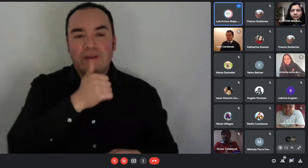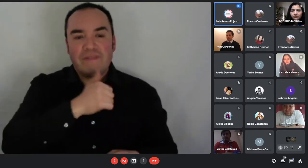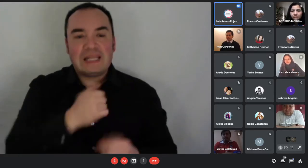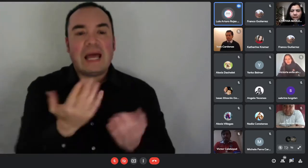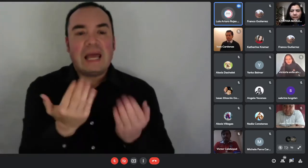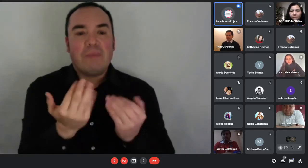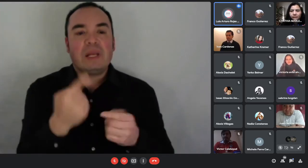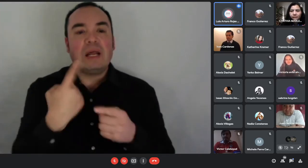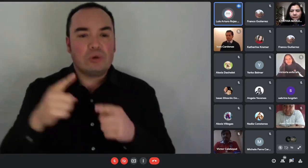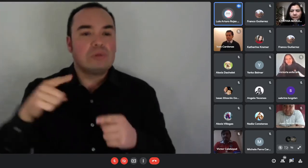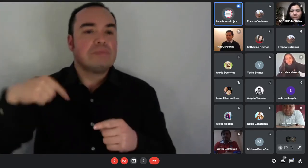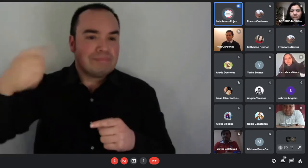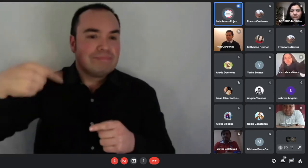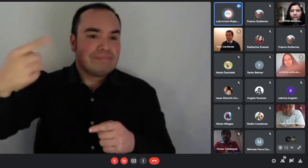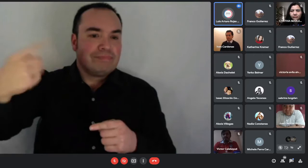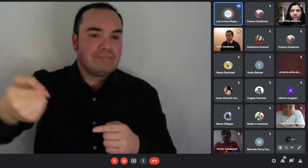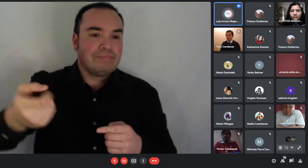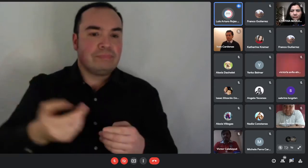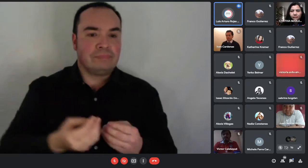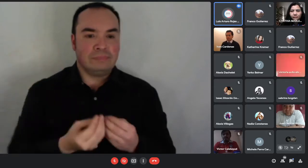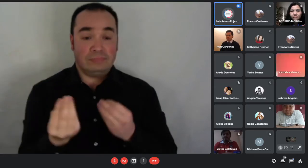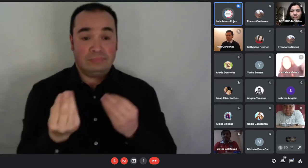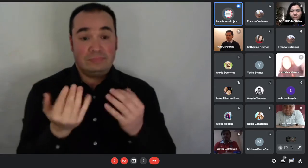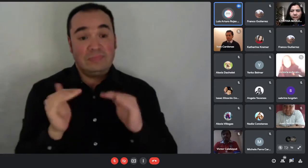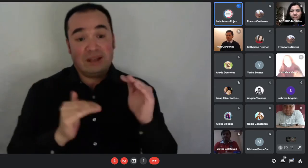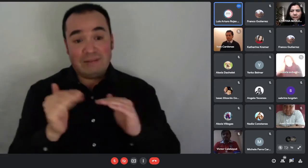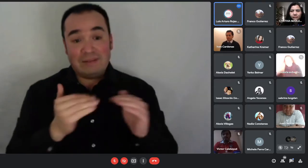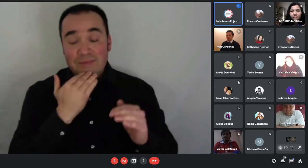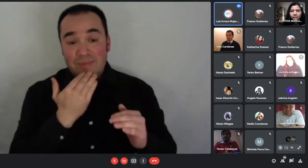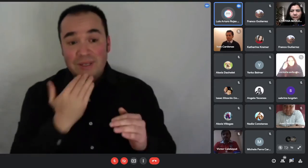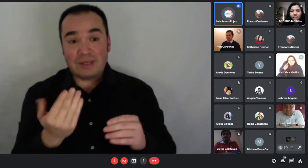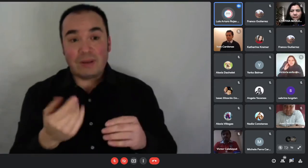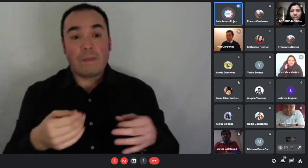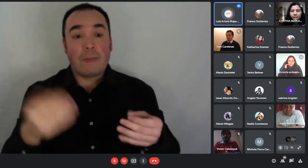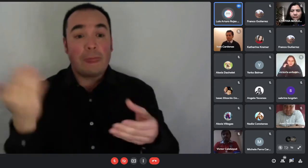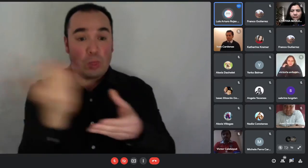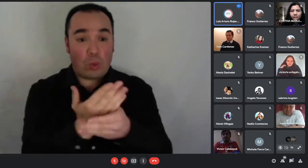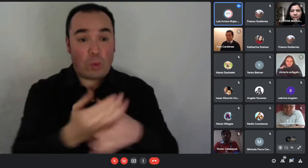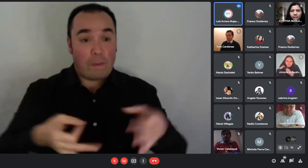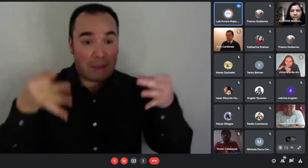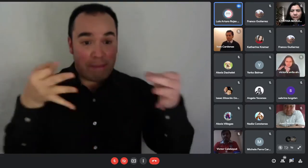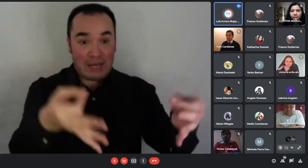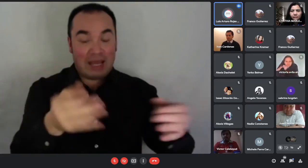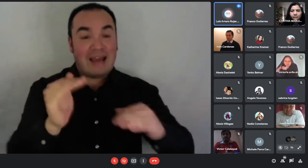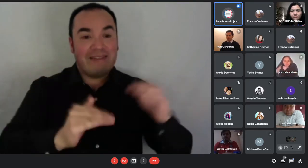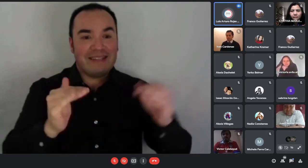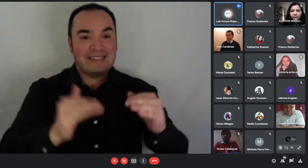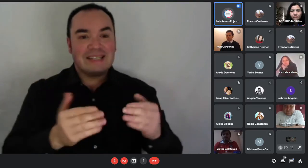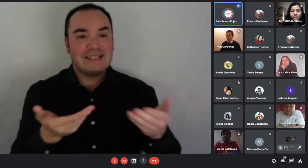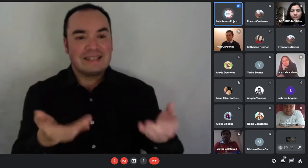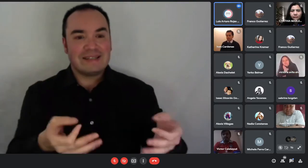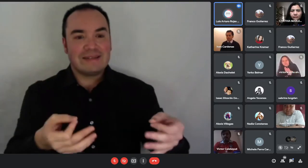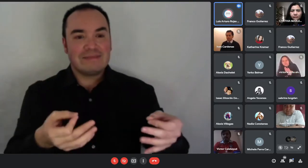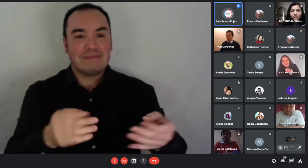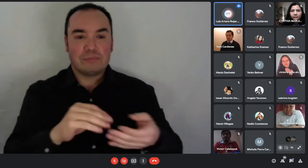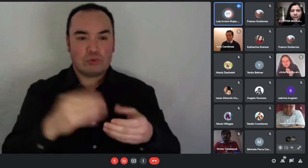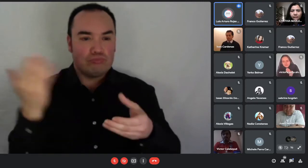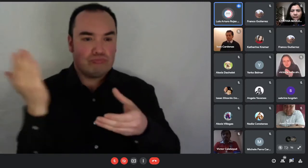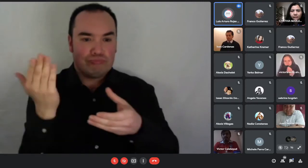documentación con la que postulan no no no no emana necesariamente del Servio muchas veces viene desde otro organismo